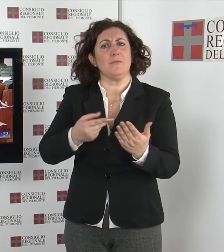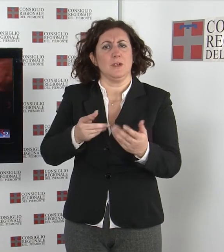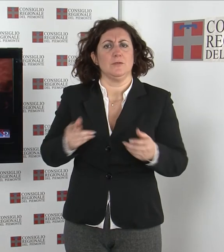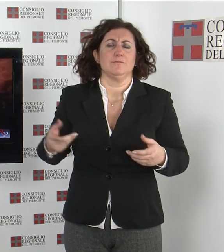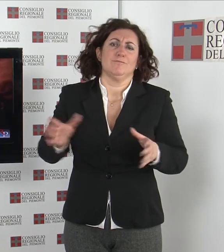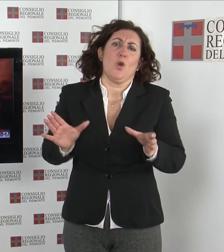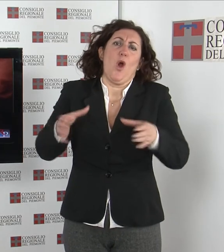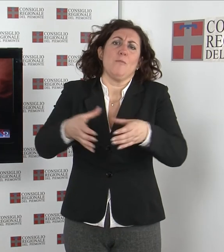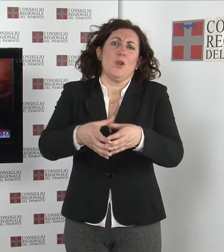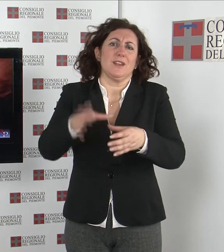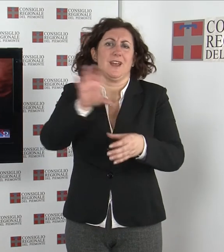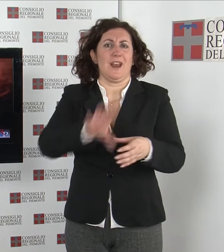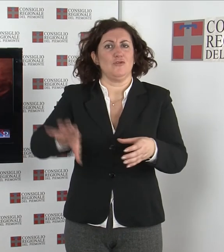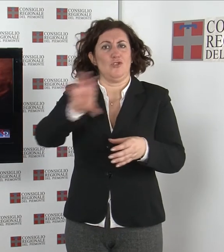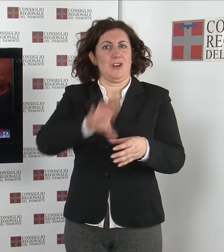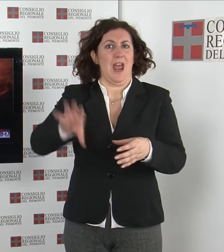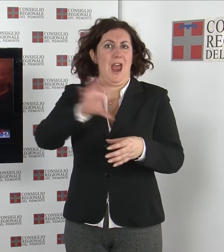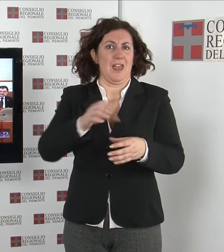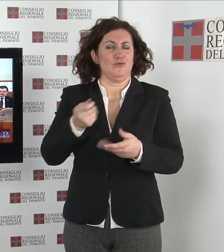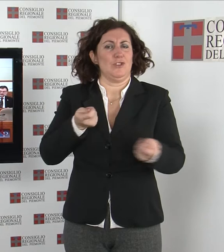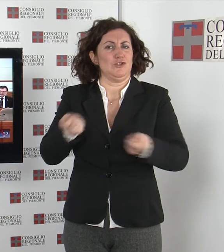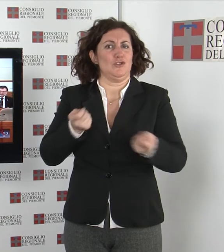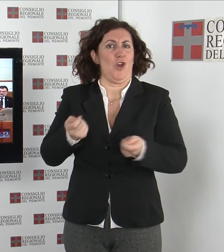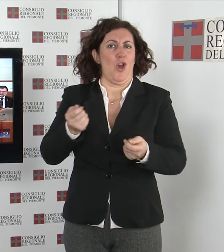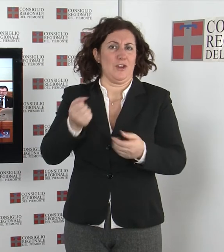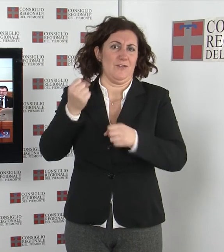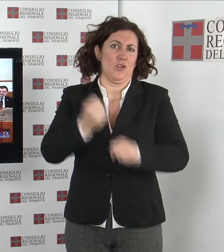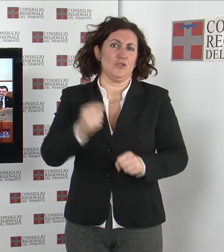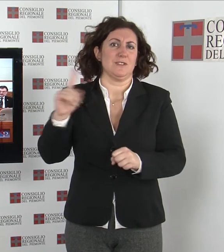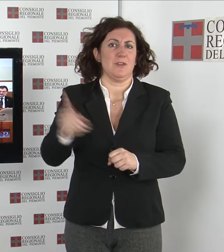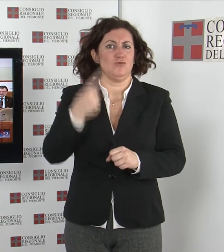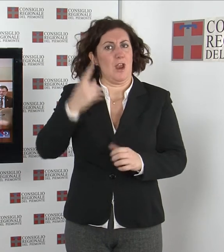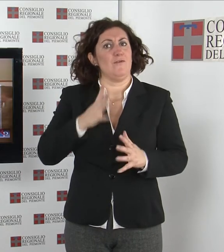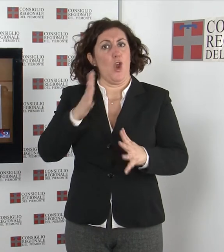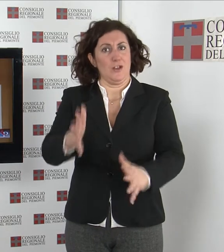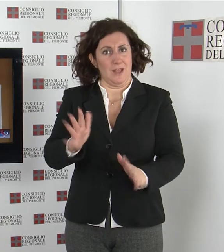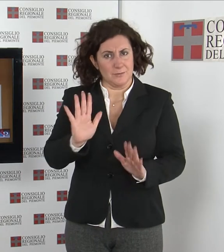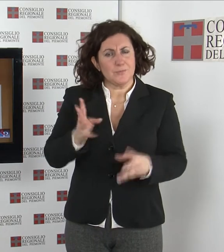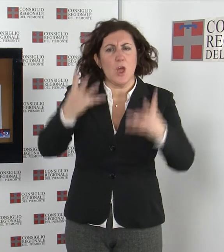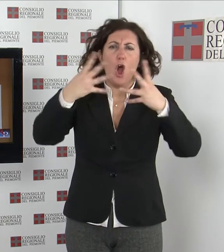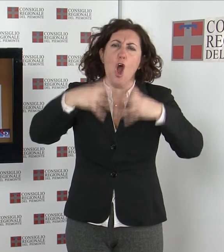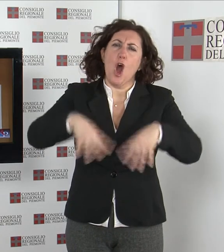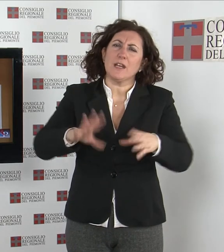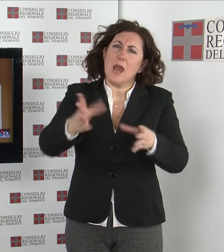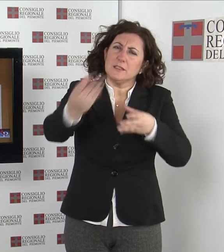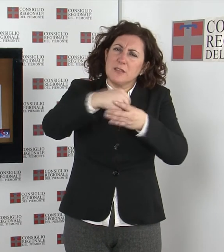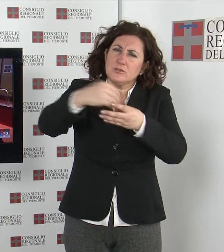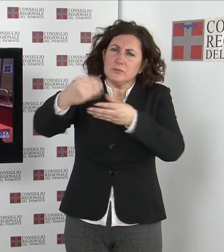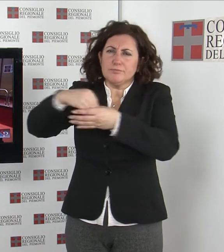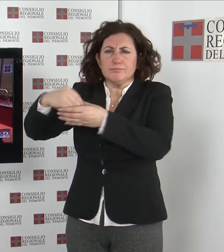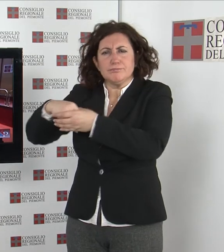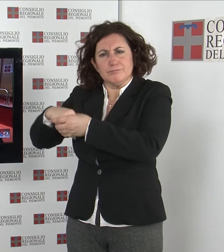comitato regionale di gestione del fondo speciale per il volontariato nell'ambito delle organizzazioni maggiormente presenti sul